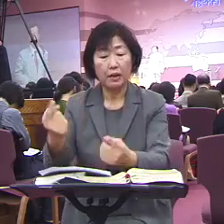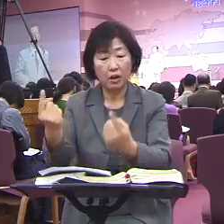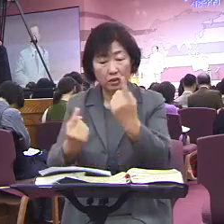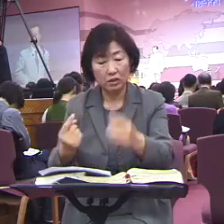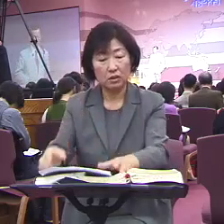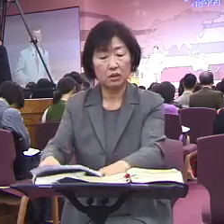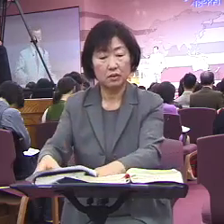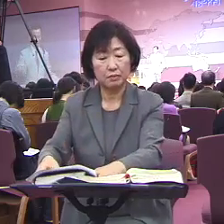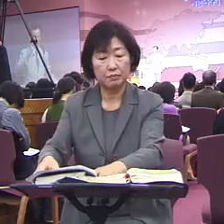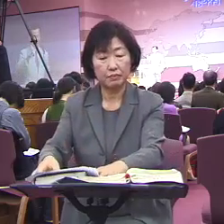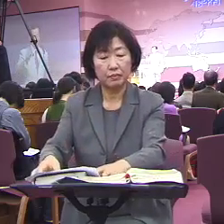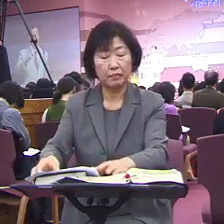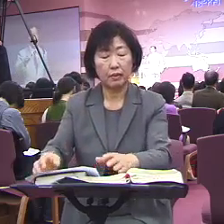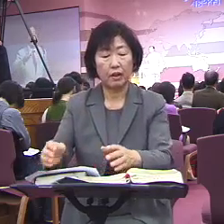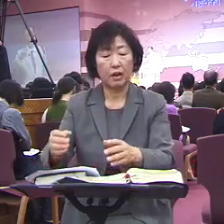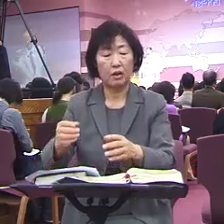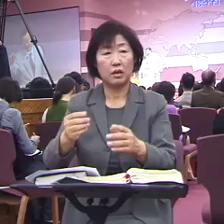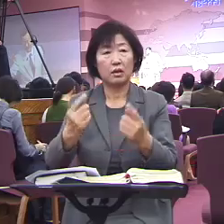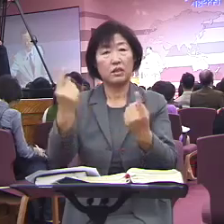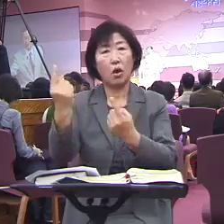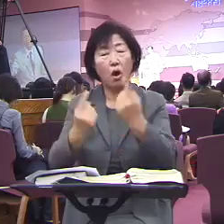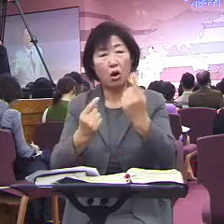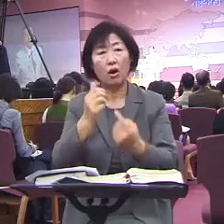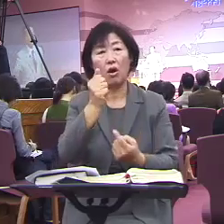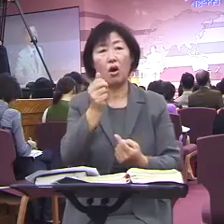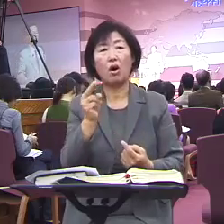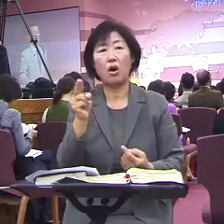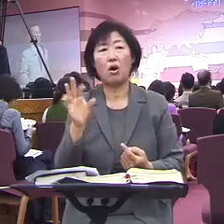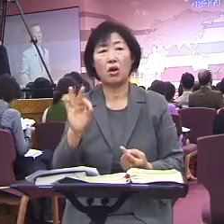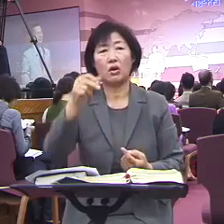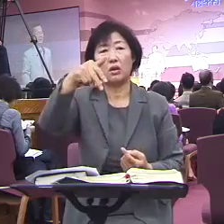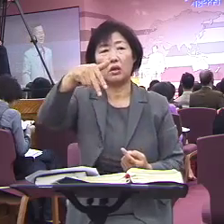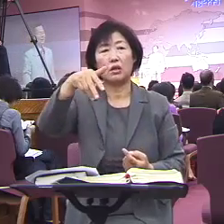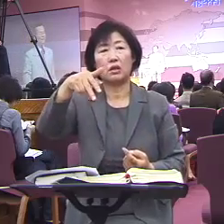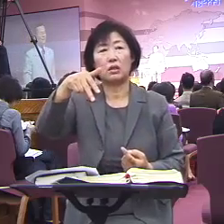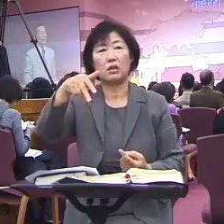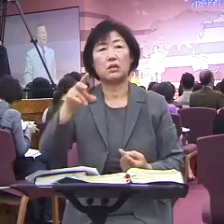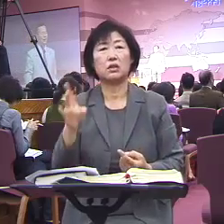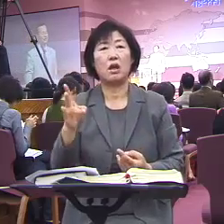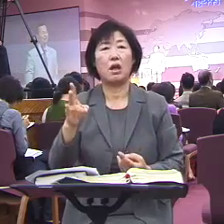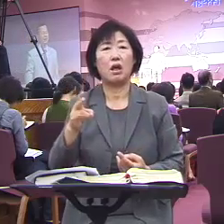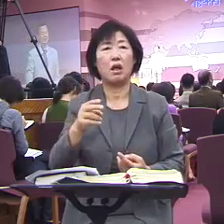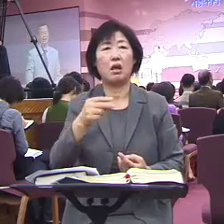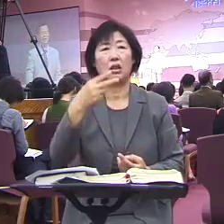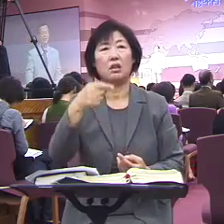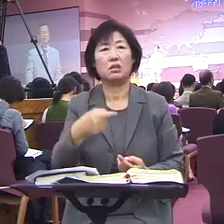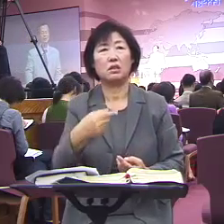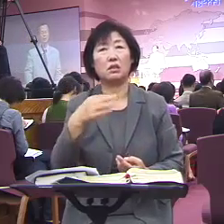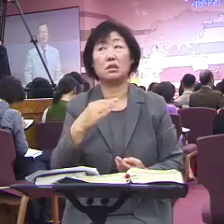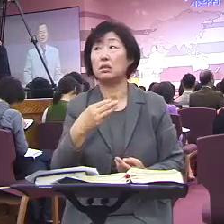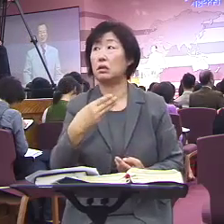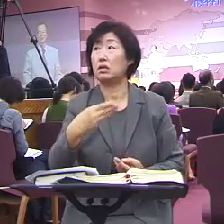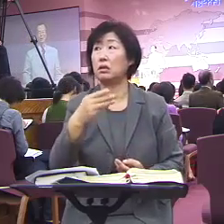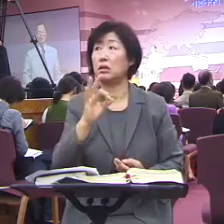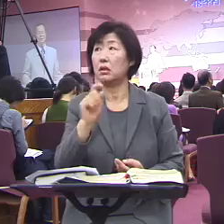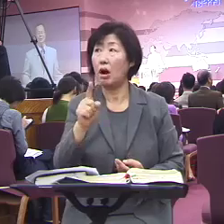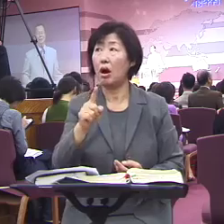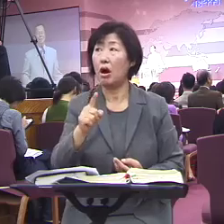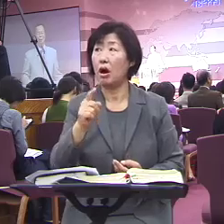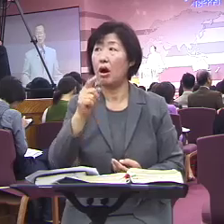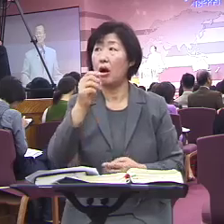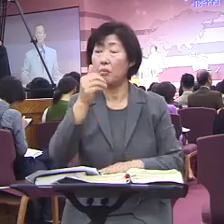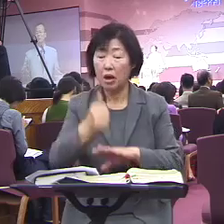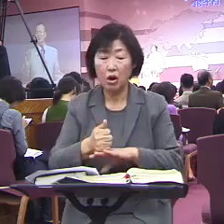형제들아입니다. 원어에 보면은 형제들아가 가장 마지막에 가 있습니다. 지금까지 갈라디아서를 통해 사도